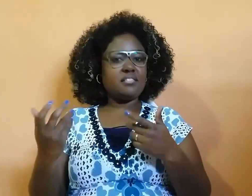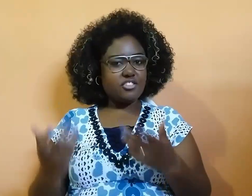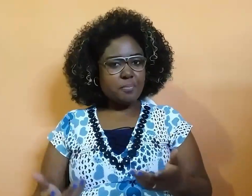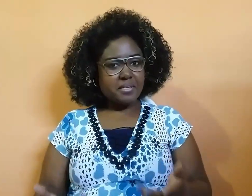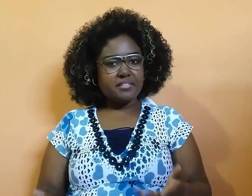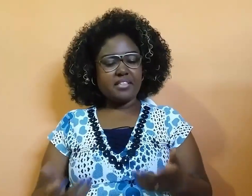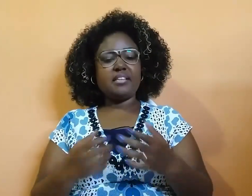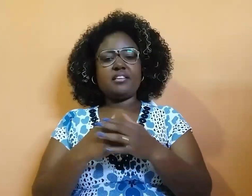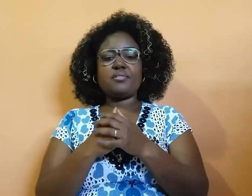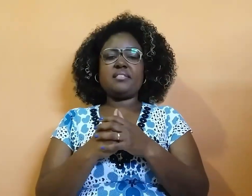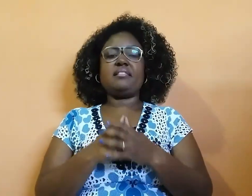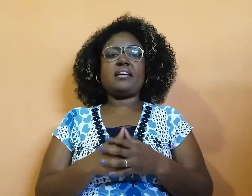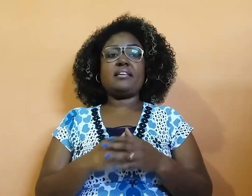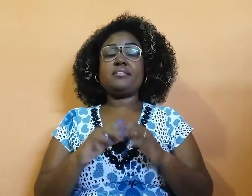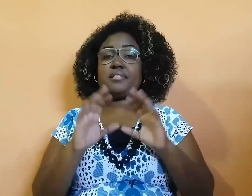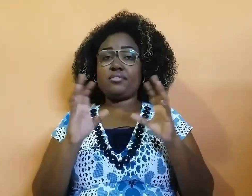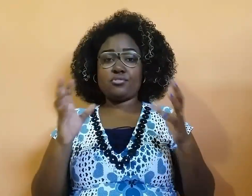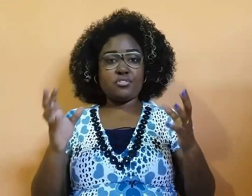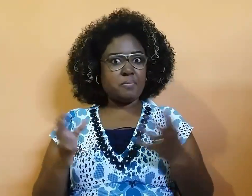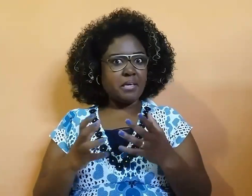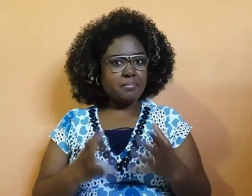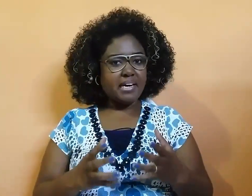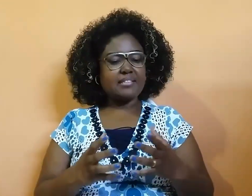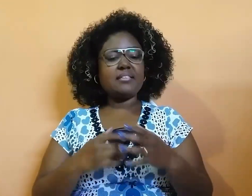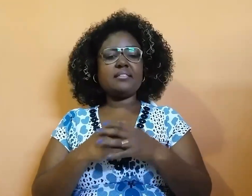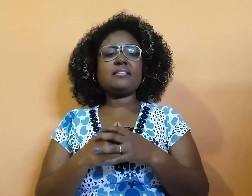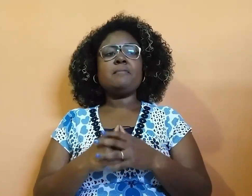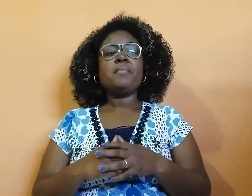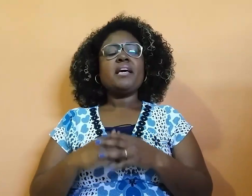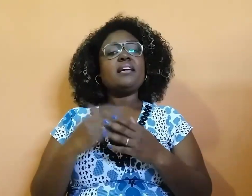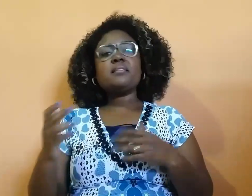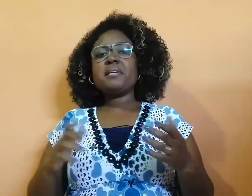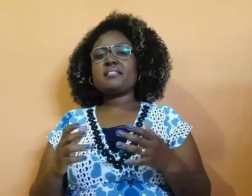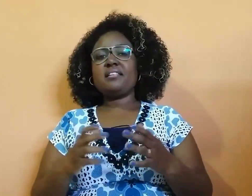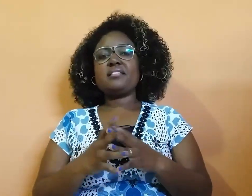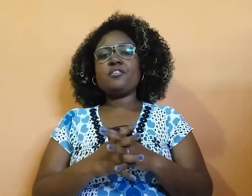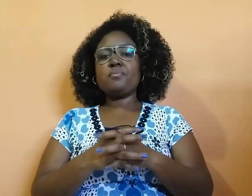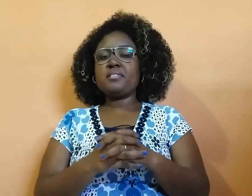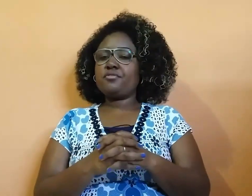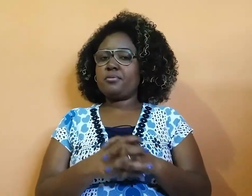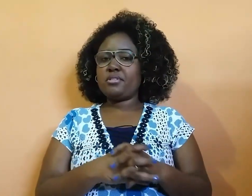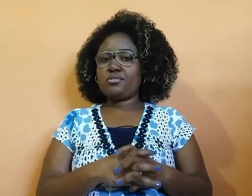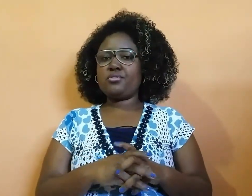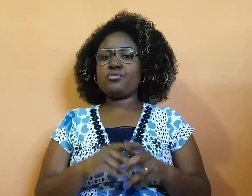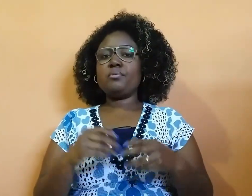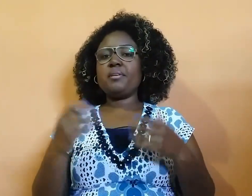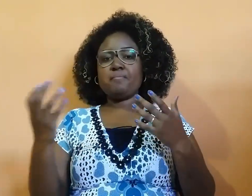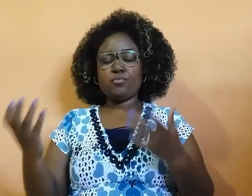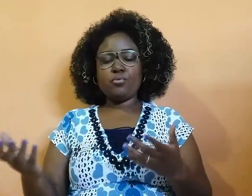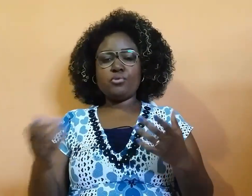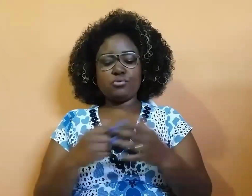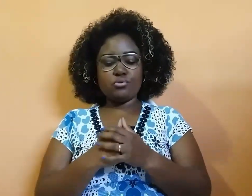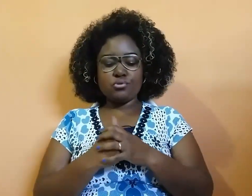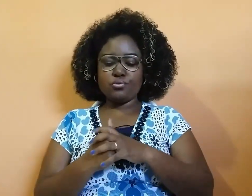aprender a língua de sinais e noções básicas e também esclarece algumas informações sobre o mundo dos